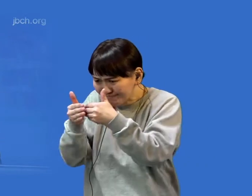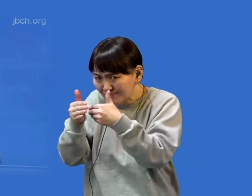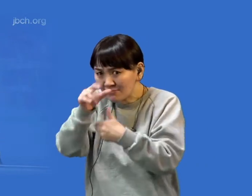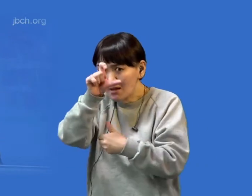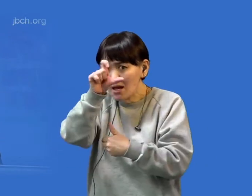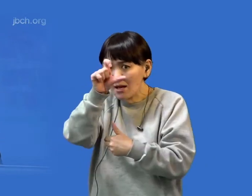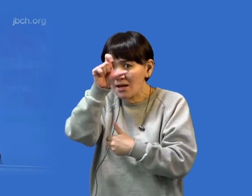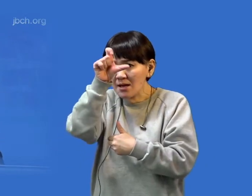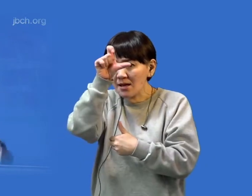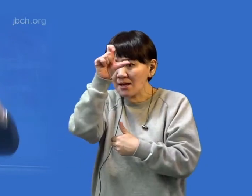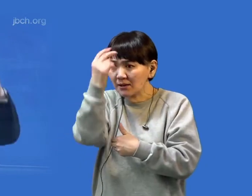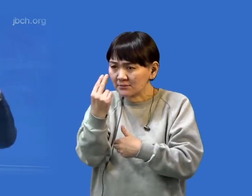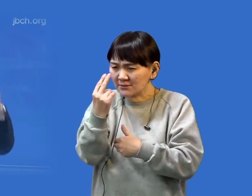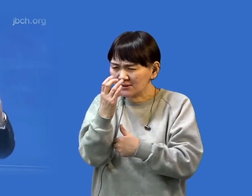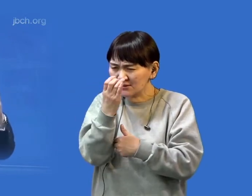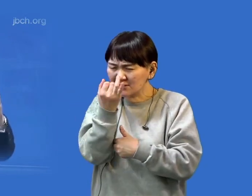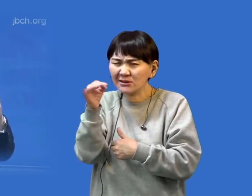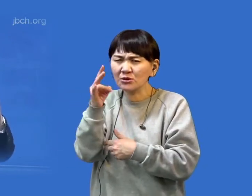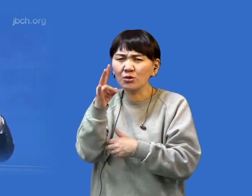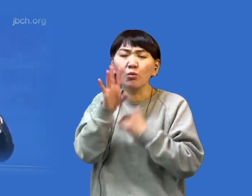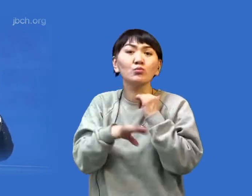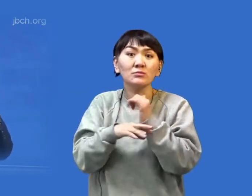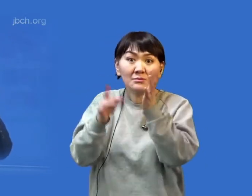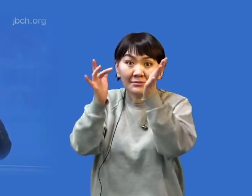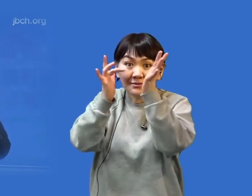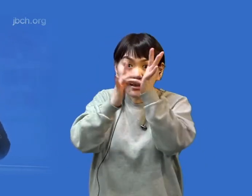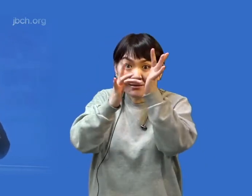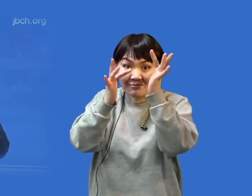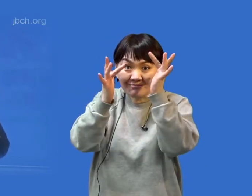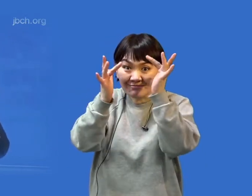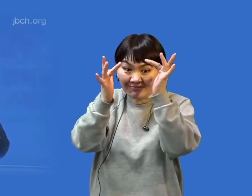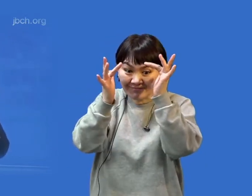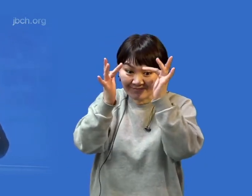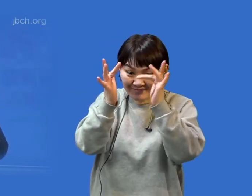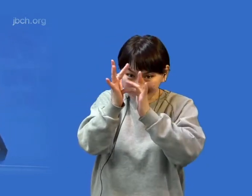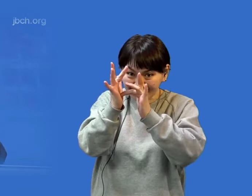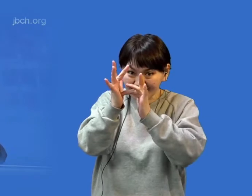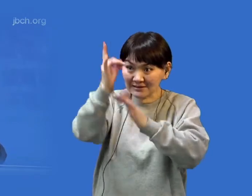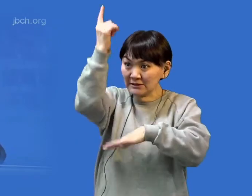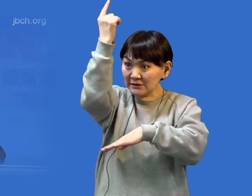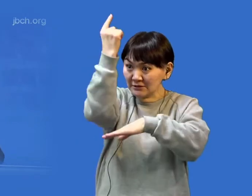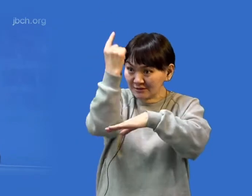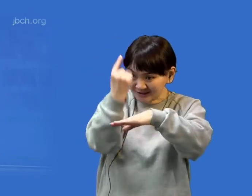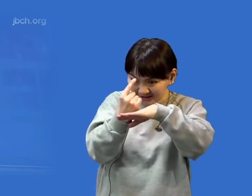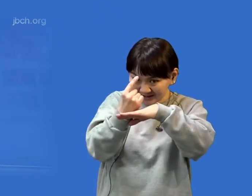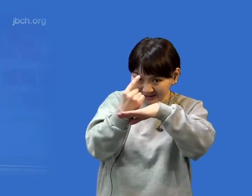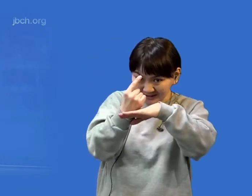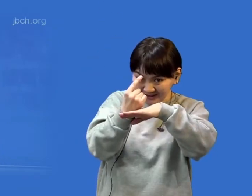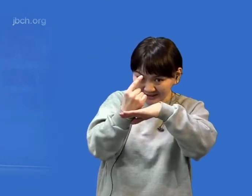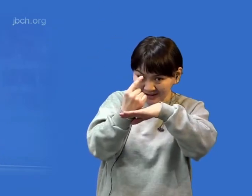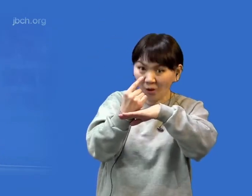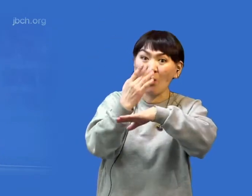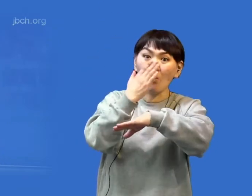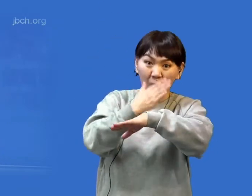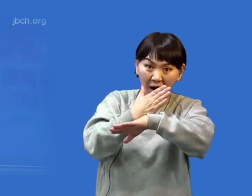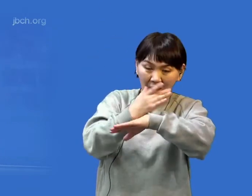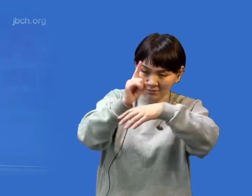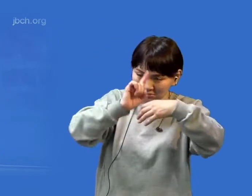эцсийн өдрүүд гэж байгаа нь Есүсийн ирсэн үеэс ахуулаад Есүс эзний дахин ирэх хүртэл.